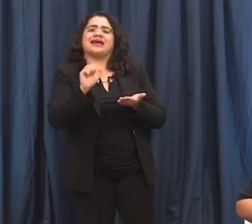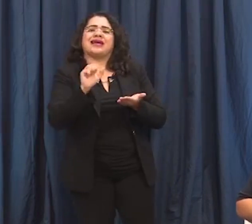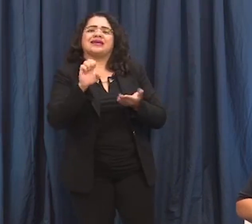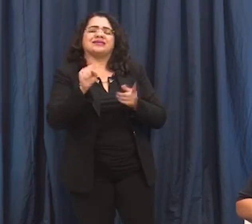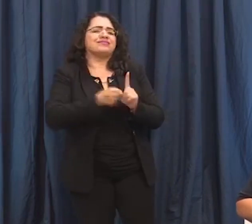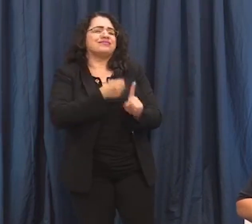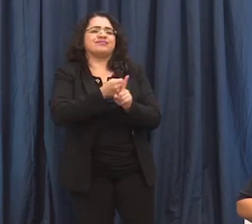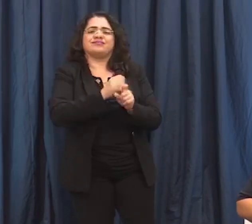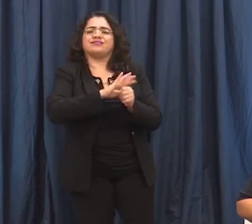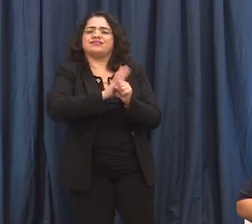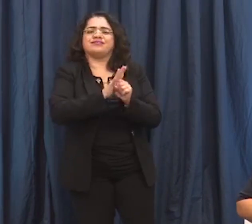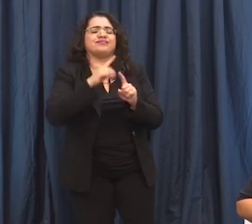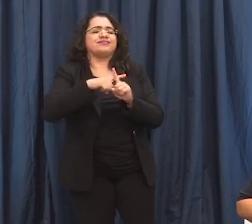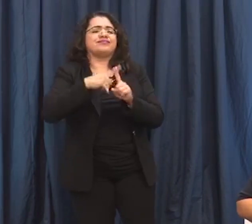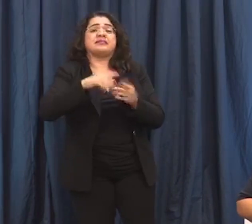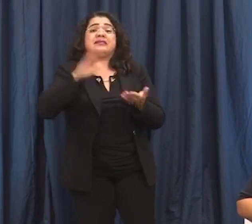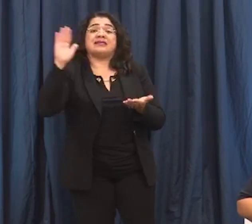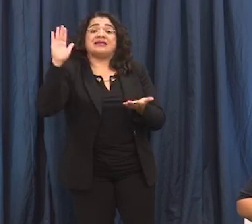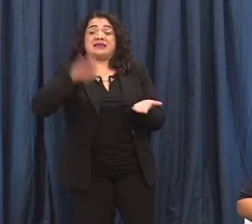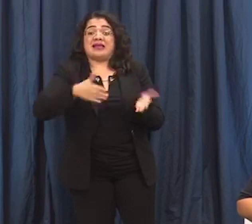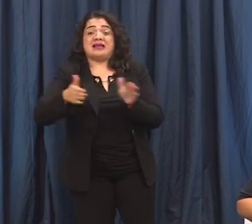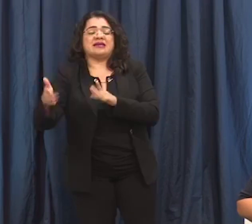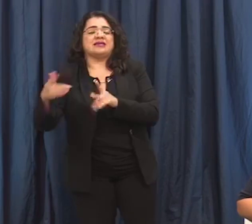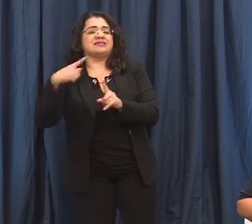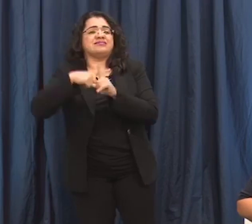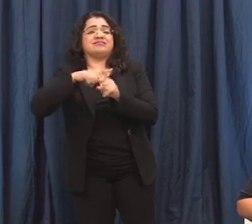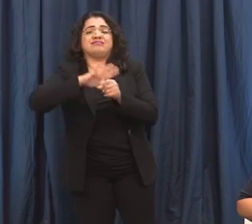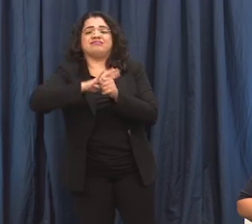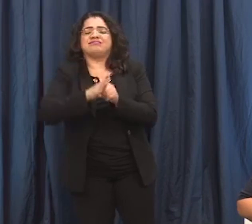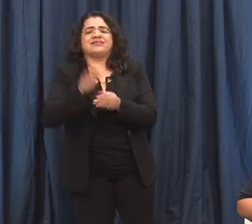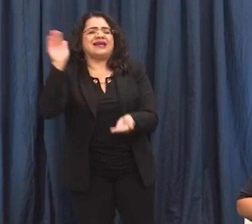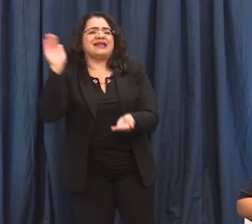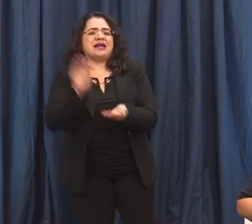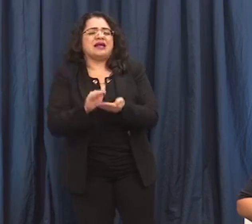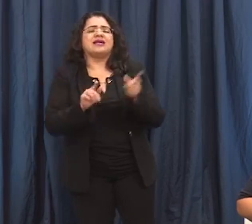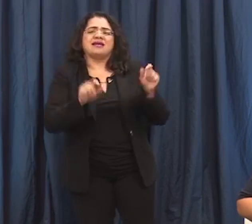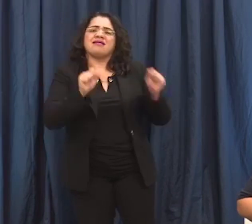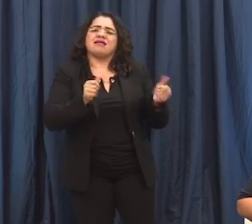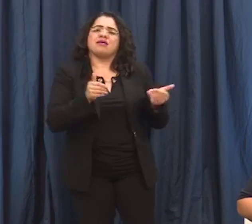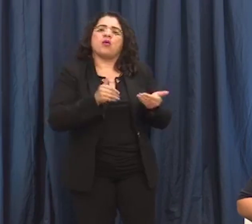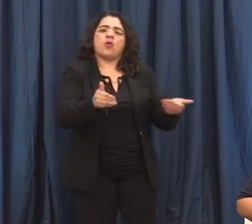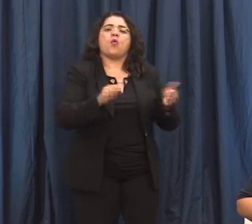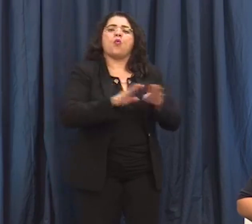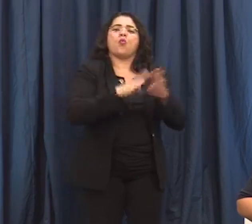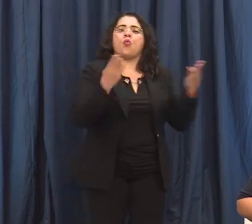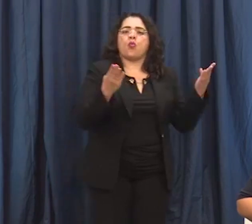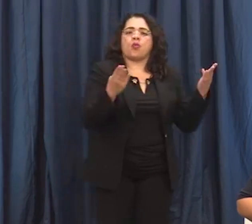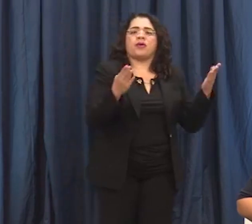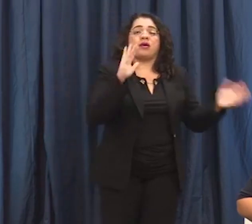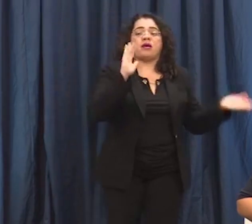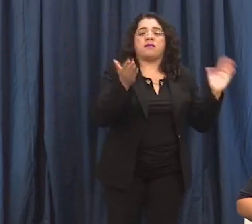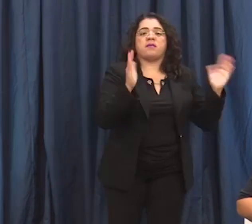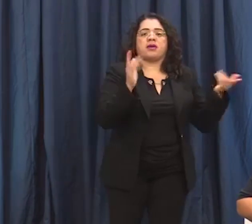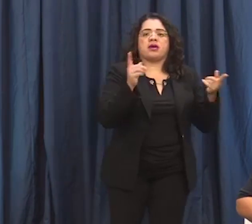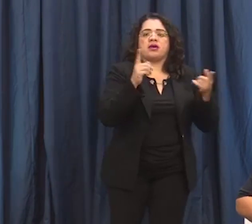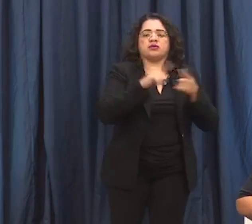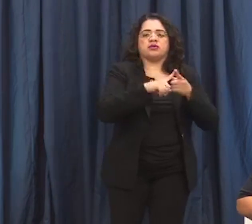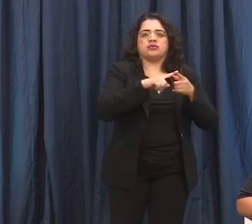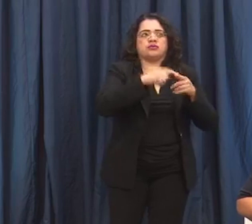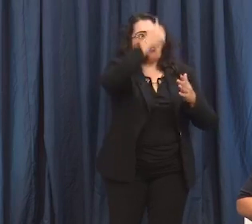ningunos o muy bajas muertes para poder demostrar que estaban seguros de abrir más rápidamente que el estado en